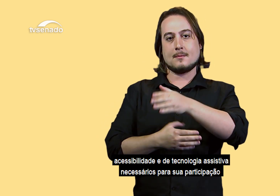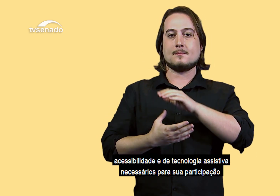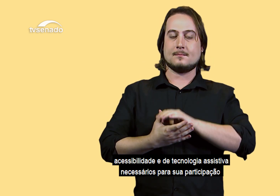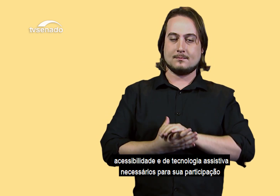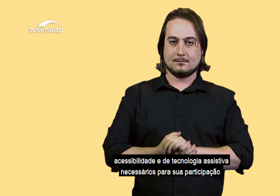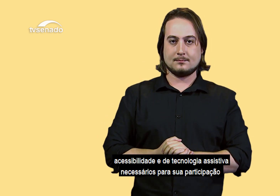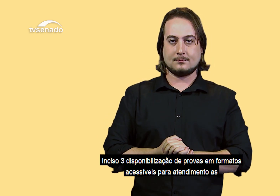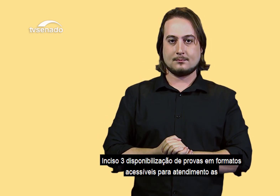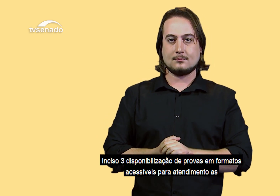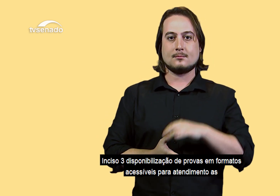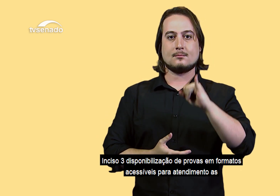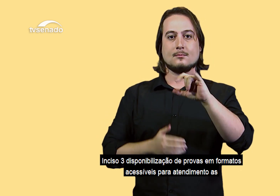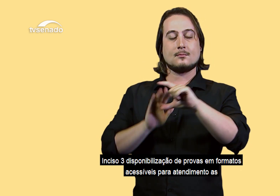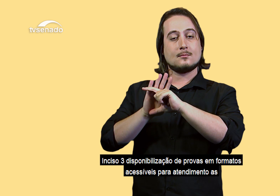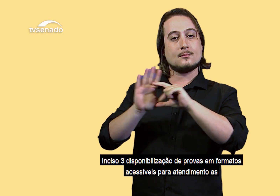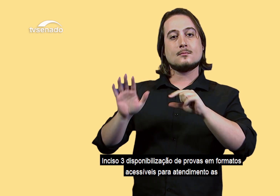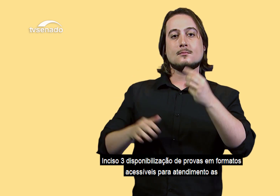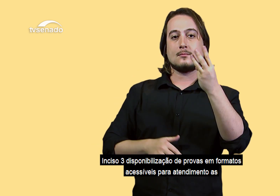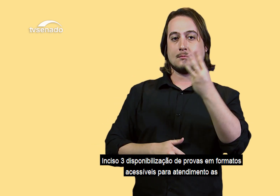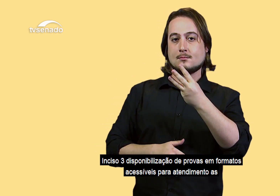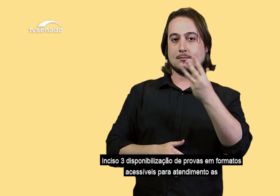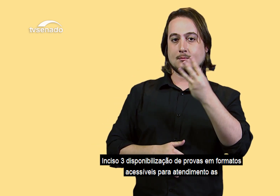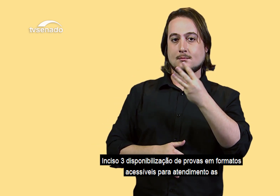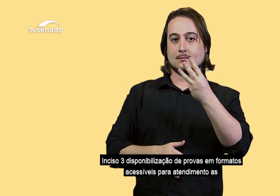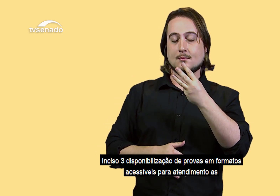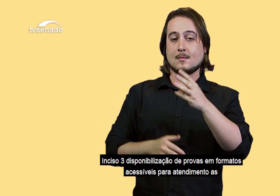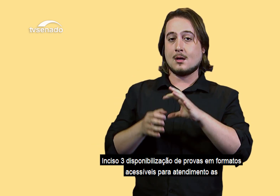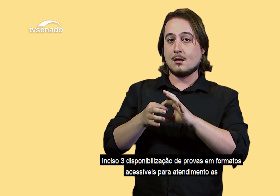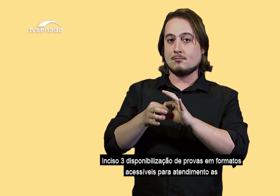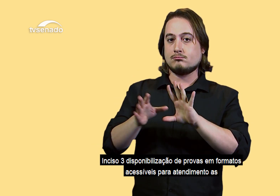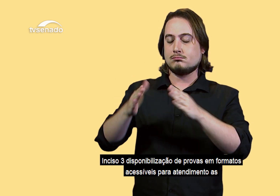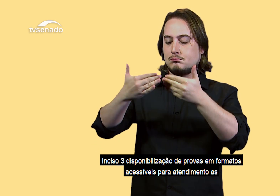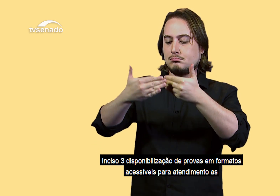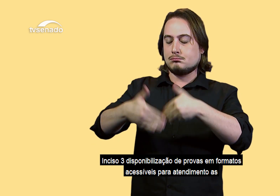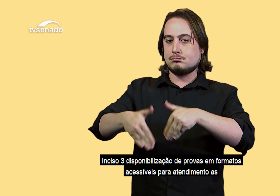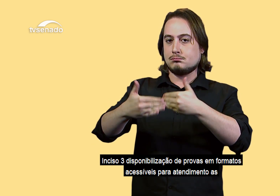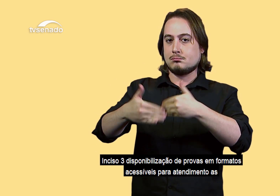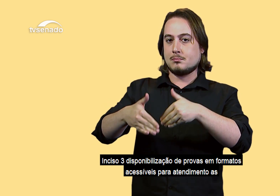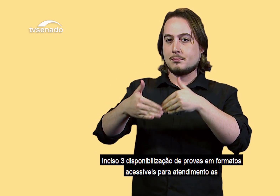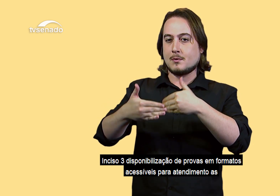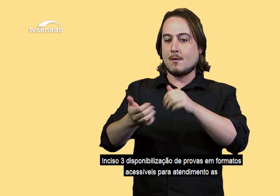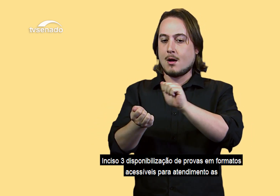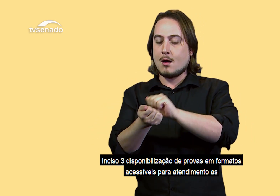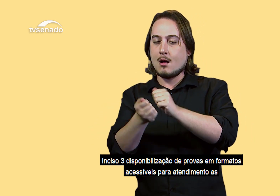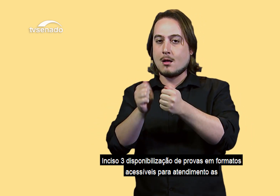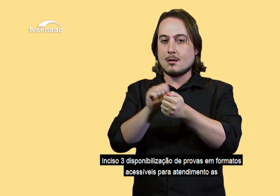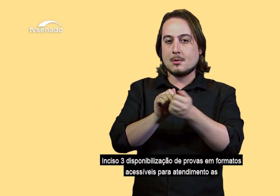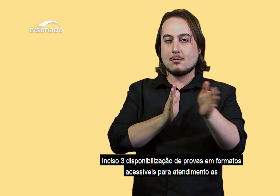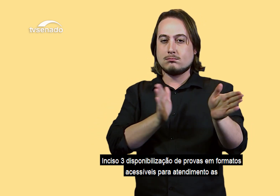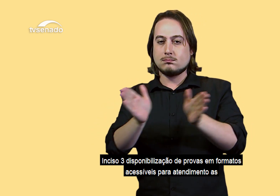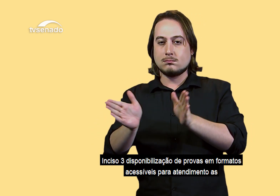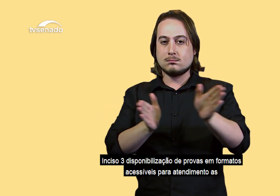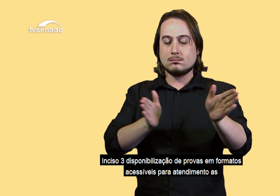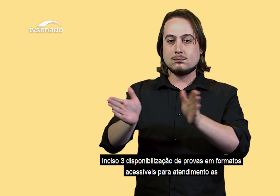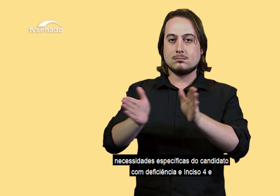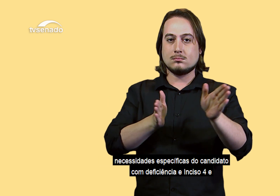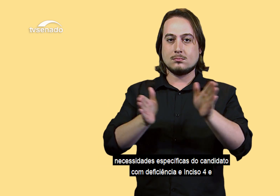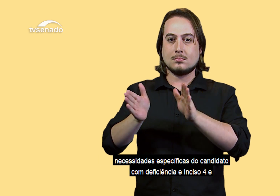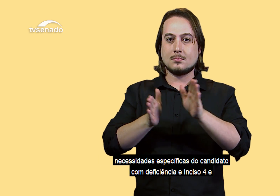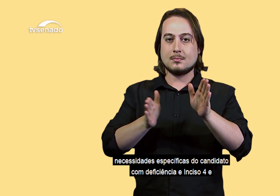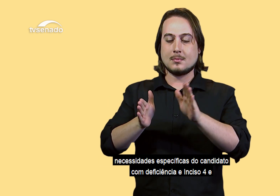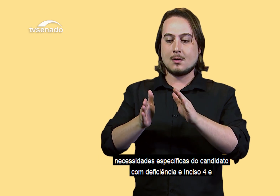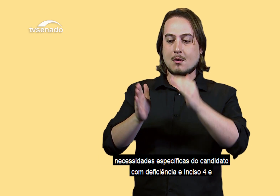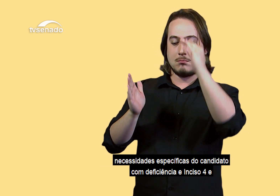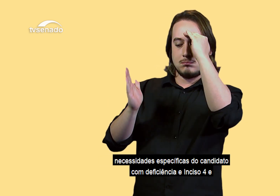Inciso 2. Inciso Disponibilização de provas em formatos acessíveis para atendimento às